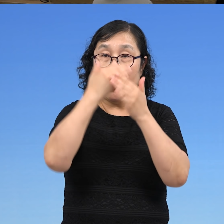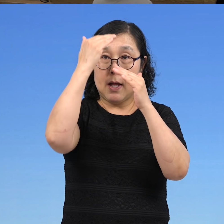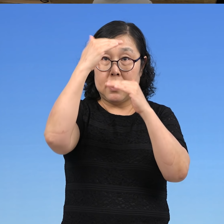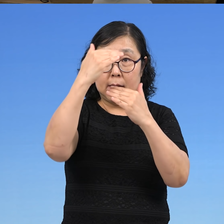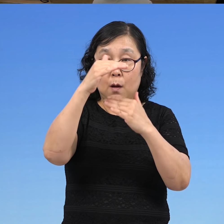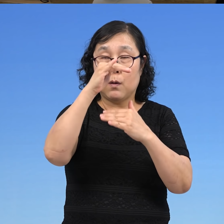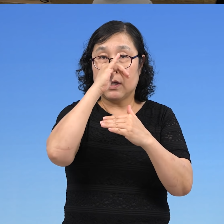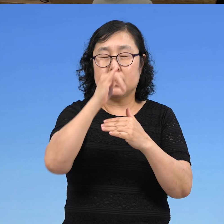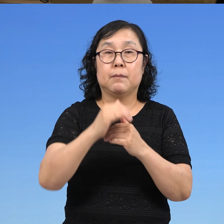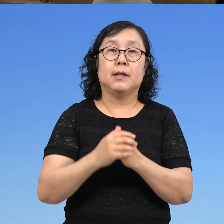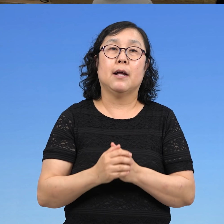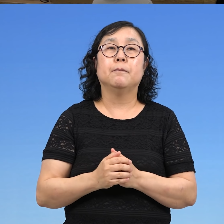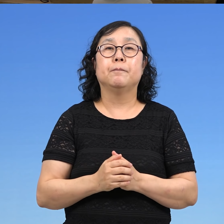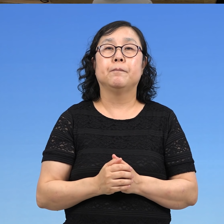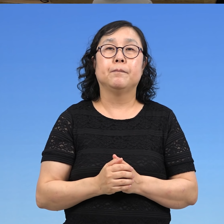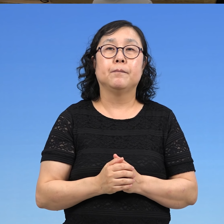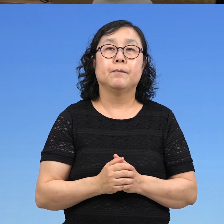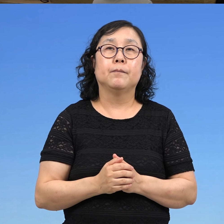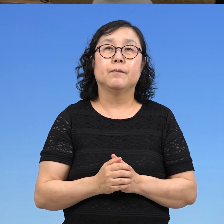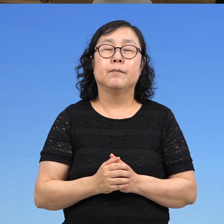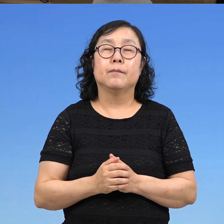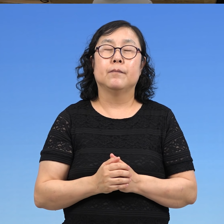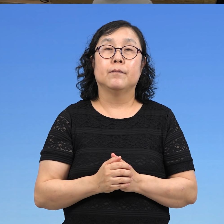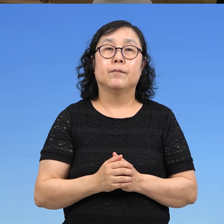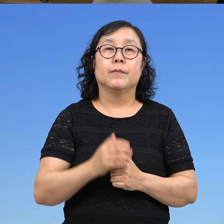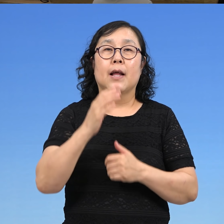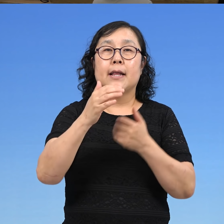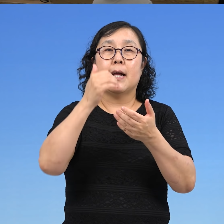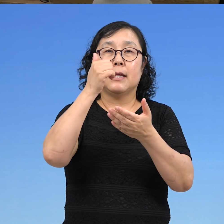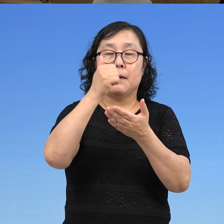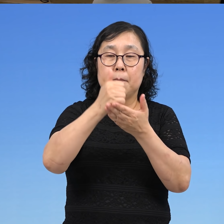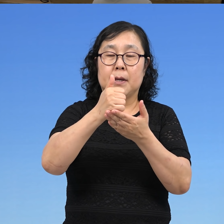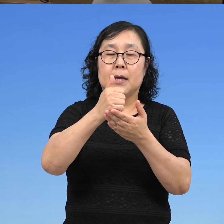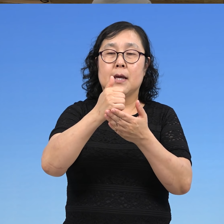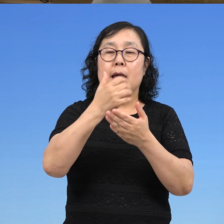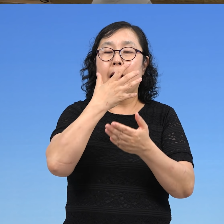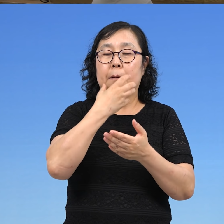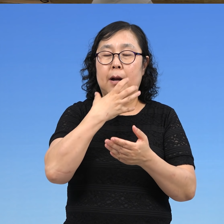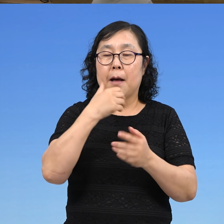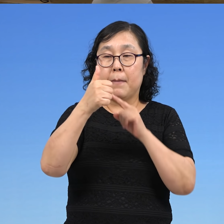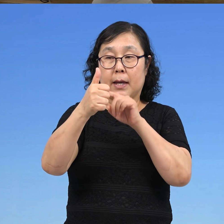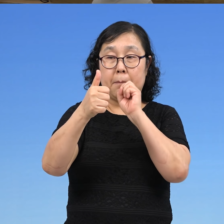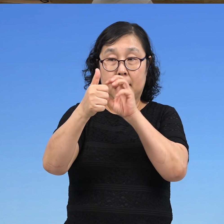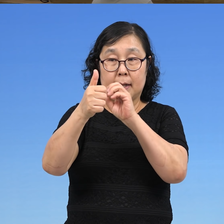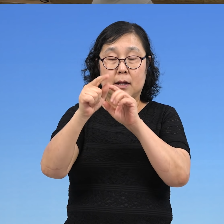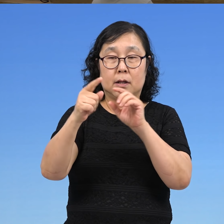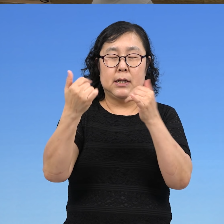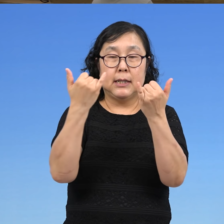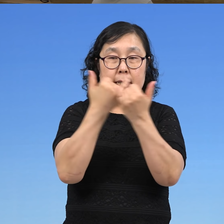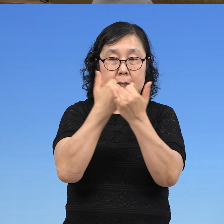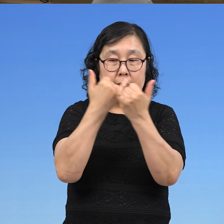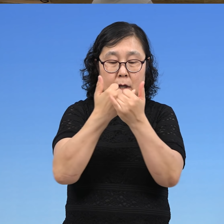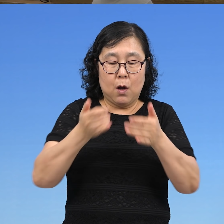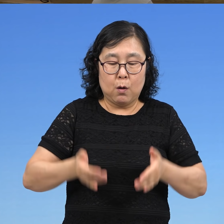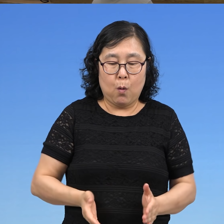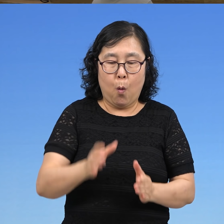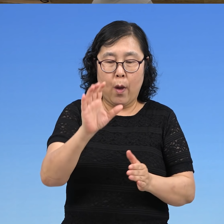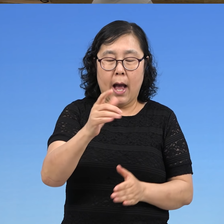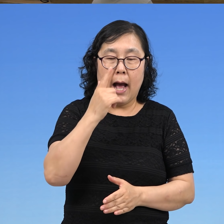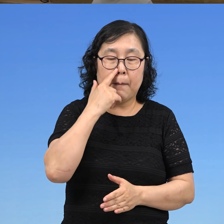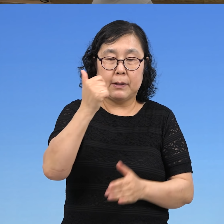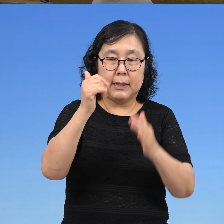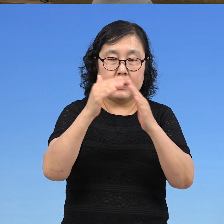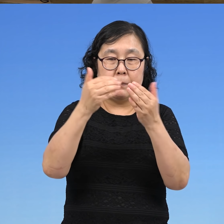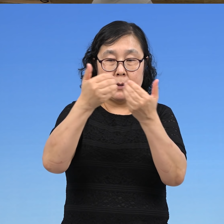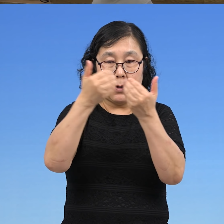하겠습니다 자 일주일 다시 보십시오 여호와께서 아브람에게 이르시되 너는 너의 고향과 친척과 아버지의